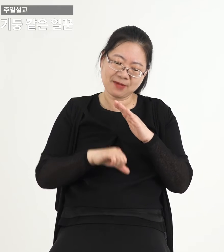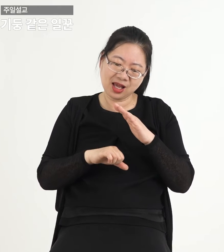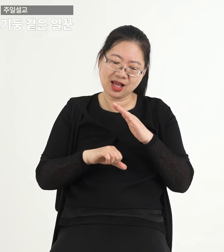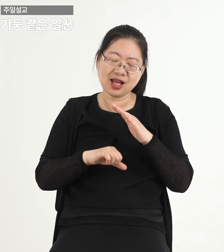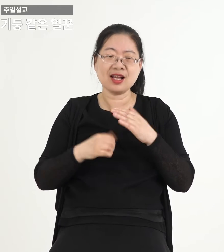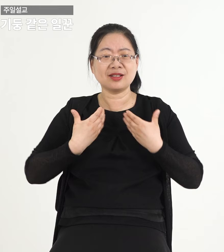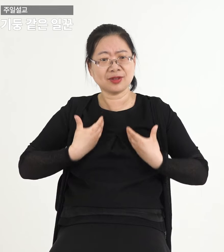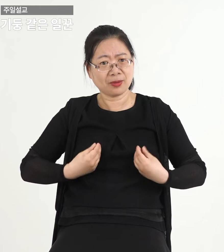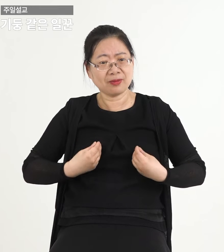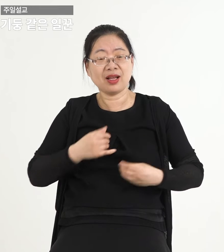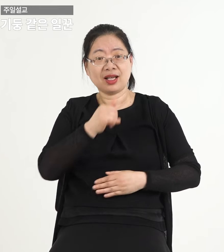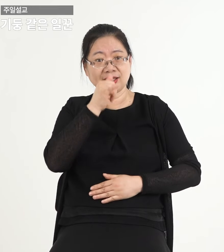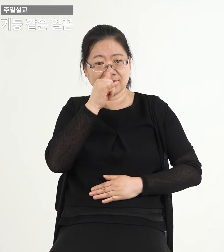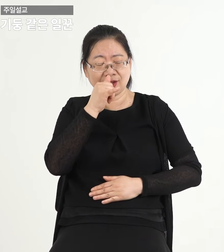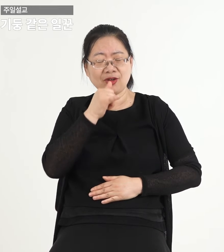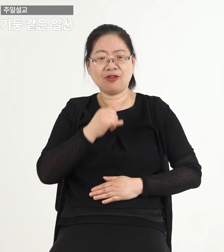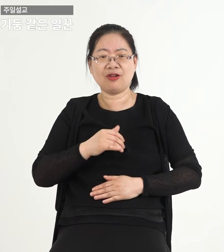상황이든